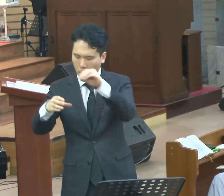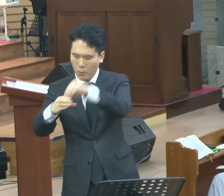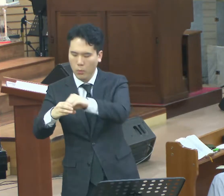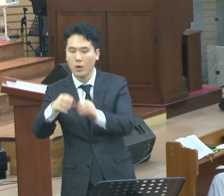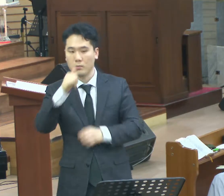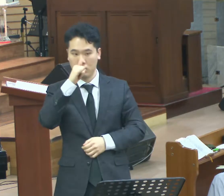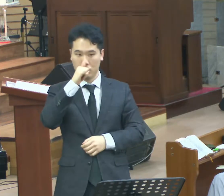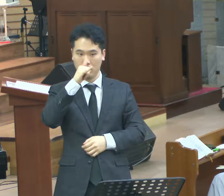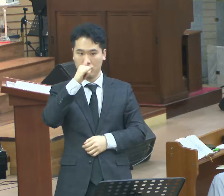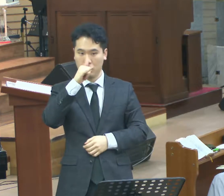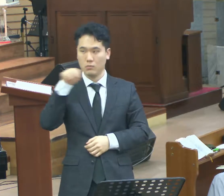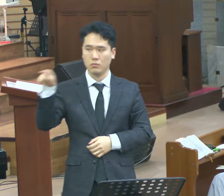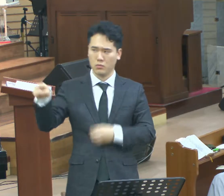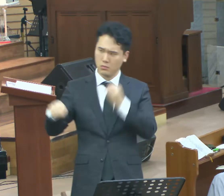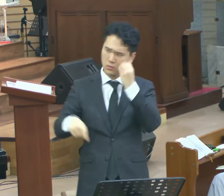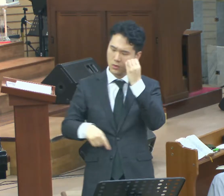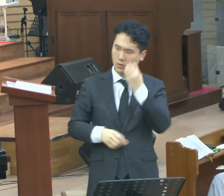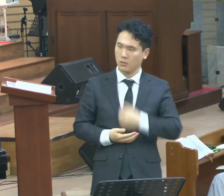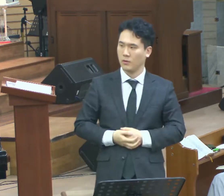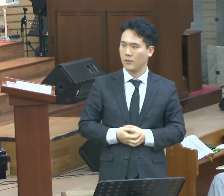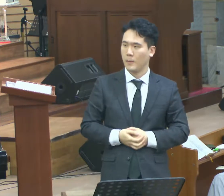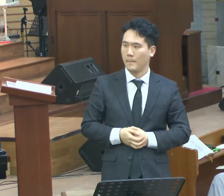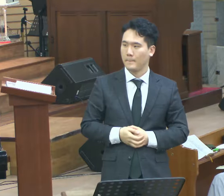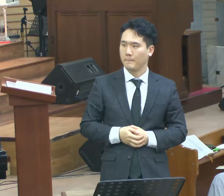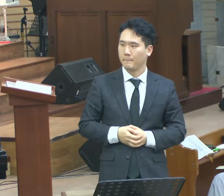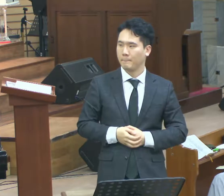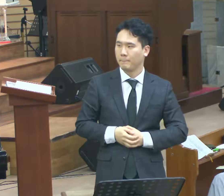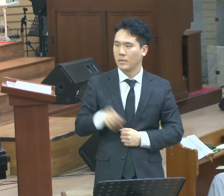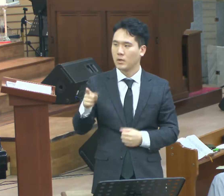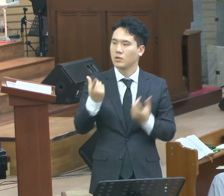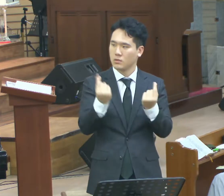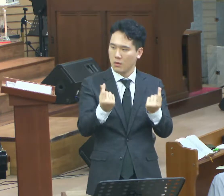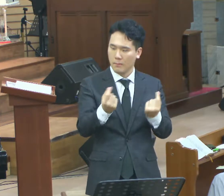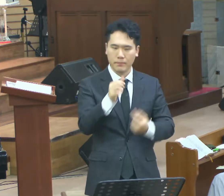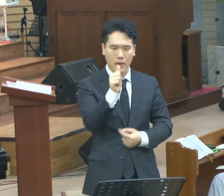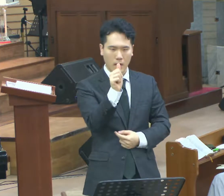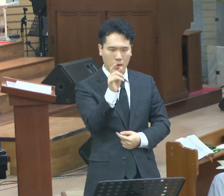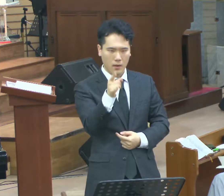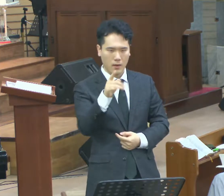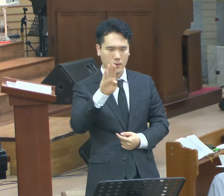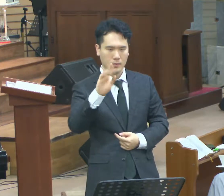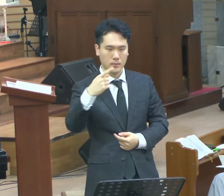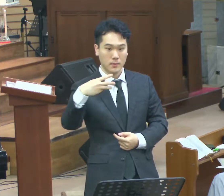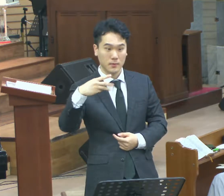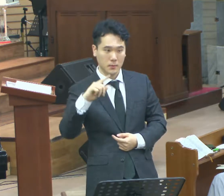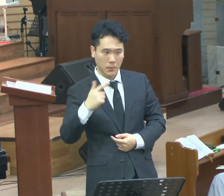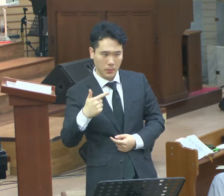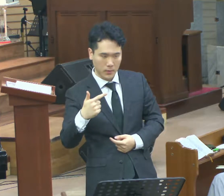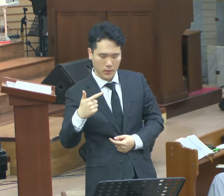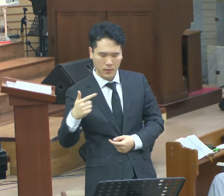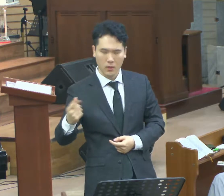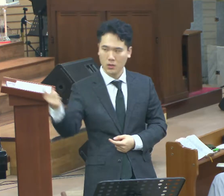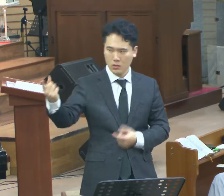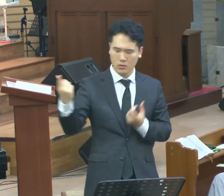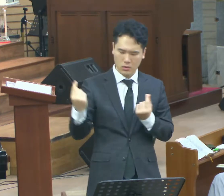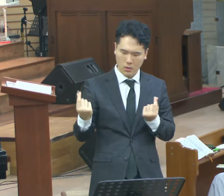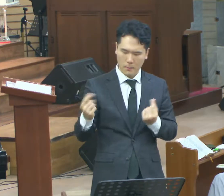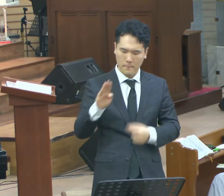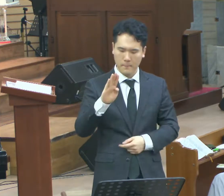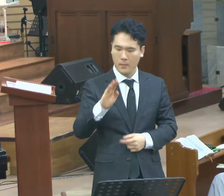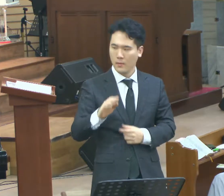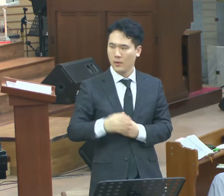그런 선택이고 결정이었던 거죠. 헤브론이 이런 식으로 베를린처럼 될